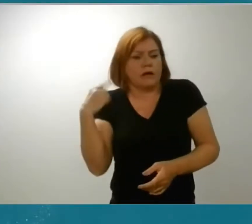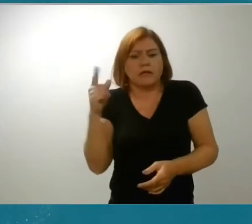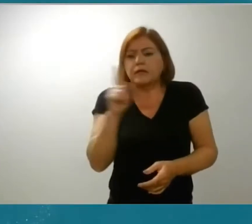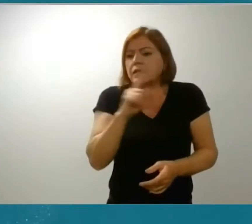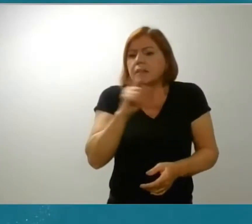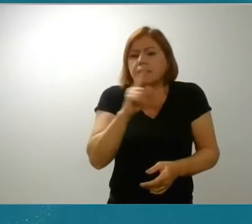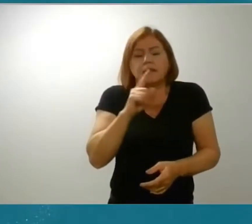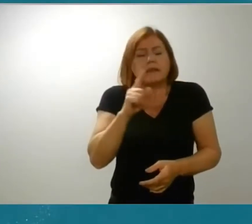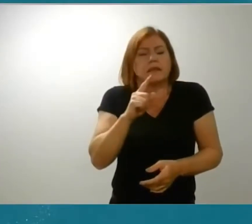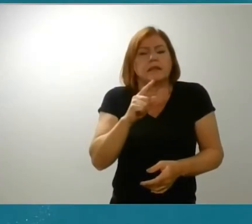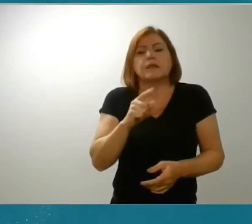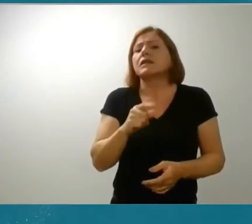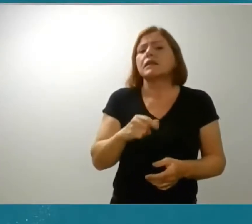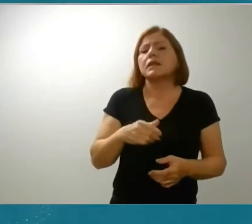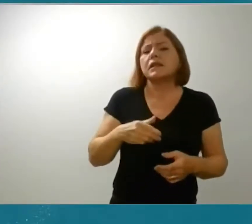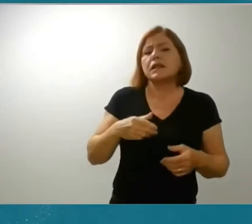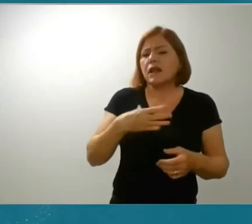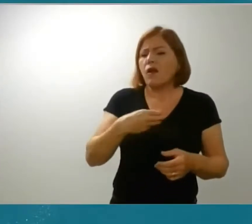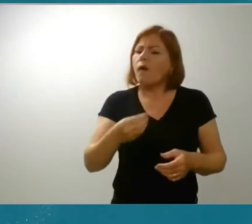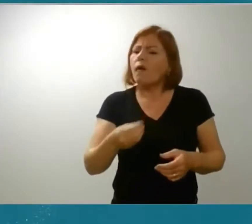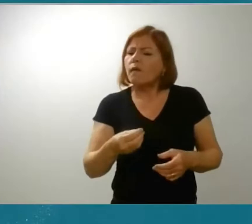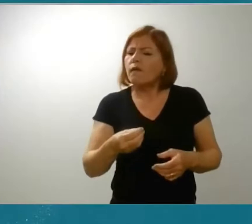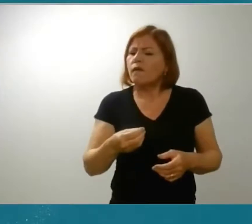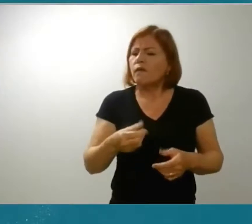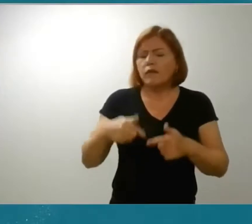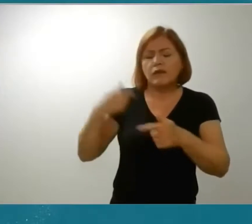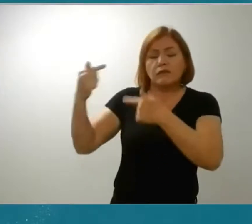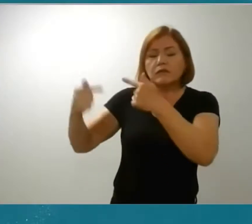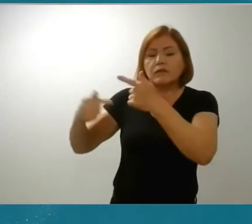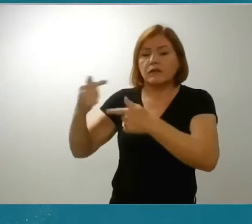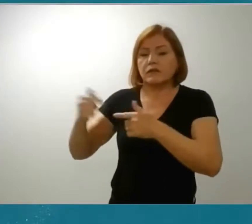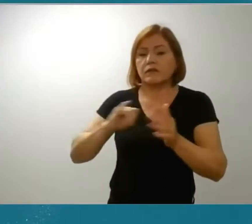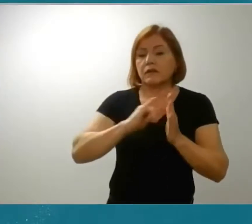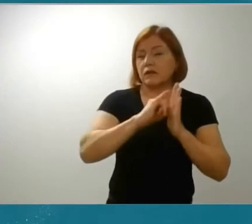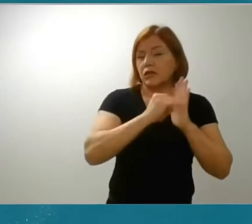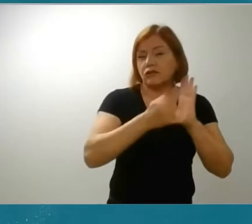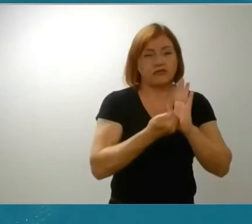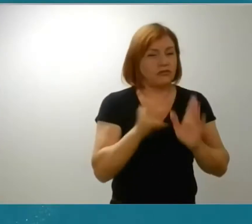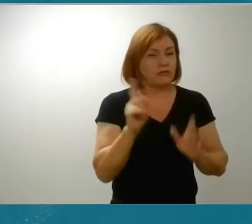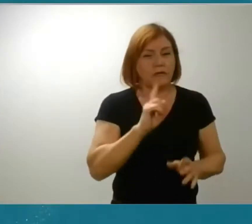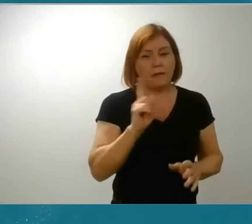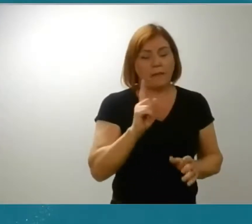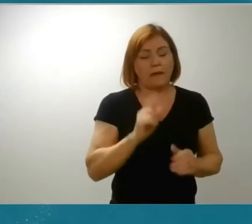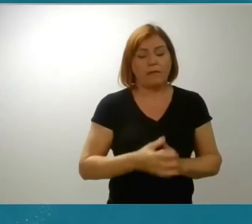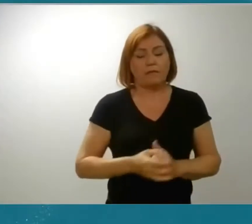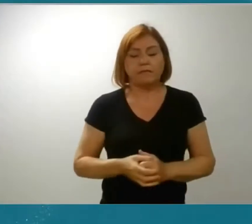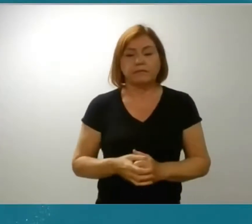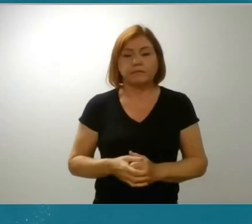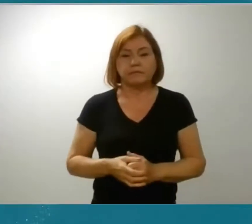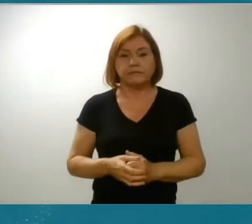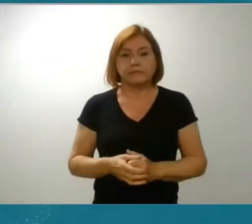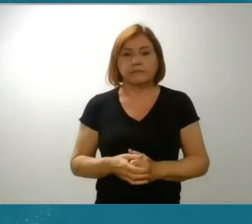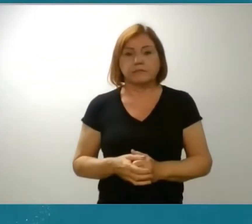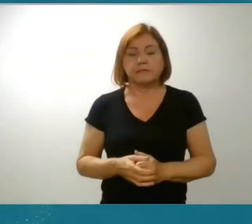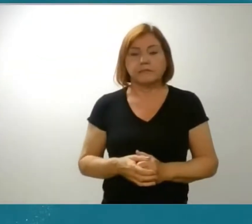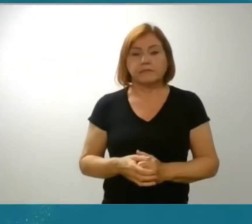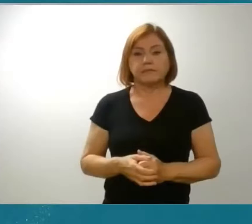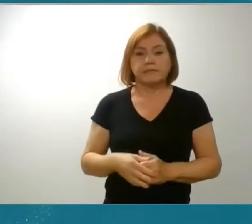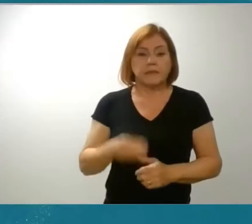o nascimento de Jesus Cristo foi assim: estando Maria, sua mãe, desposada com